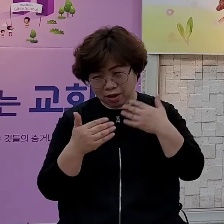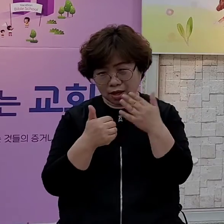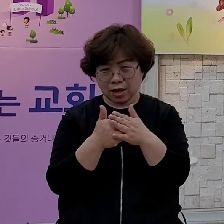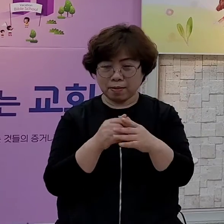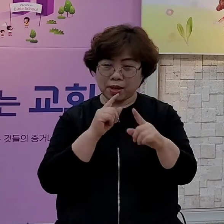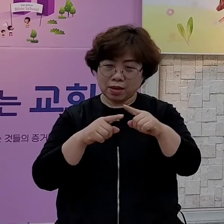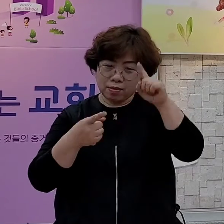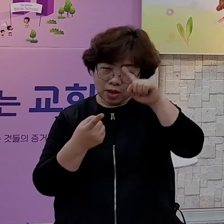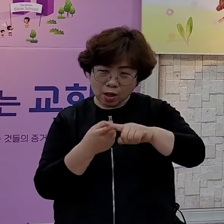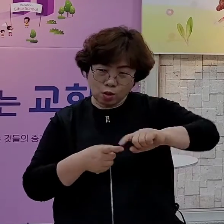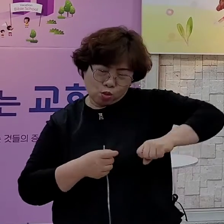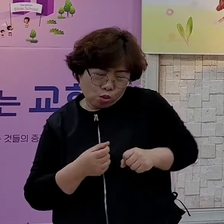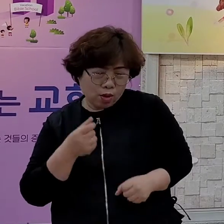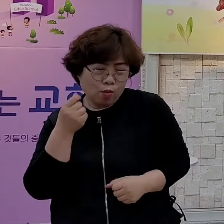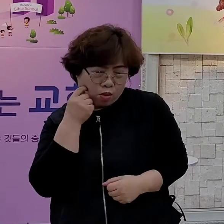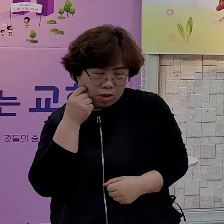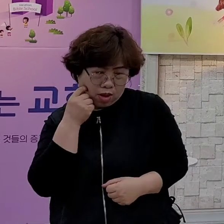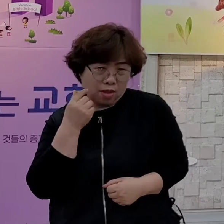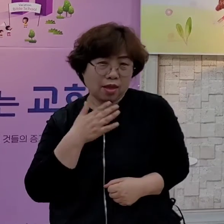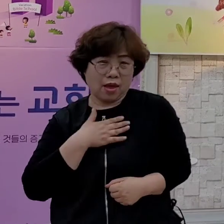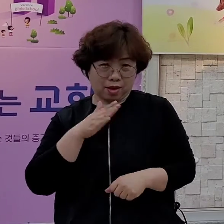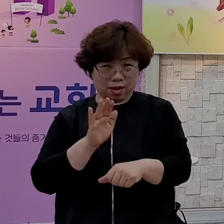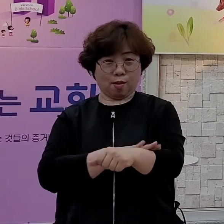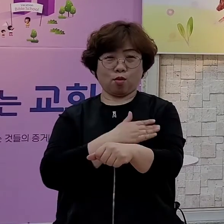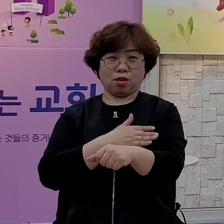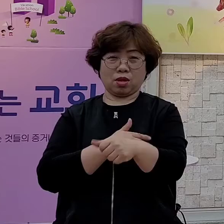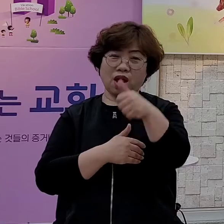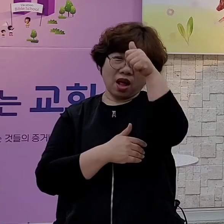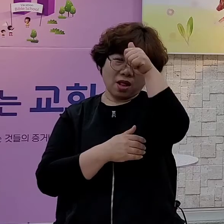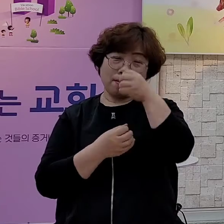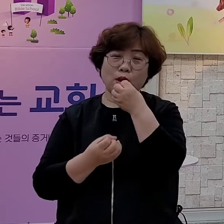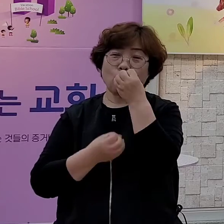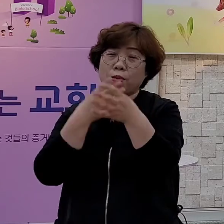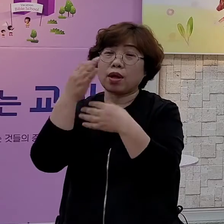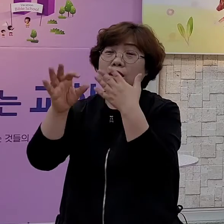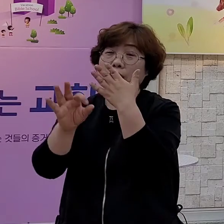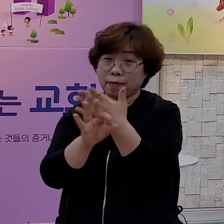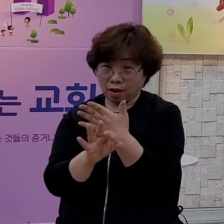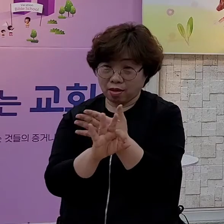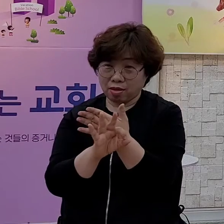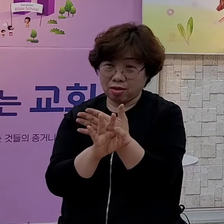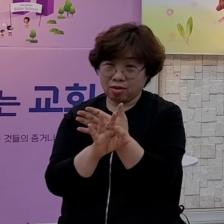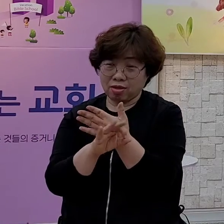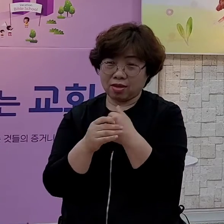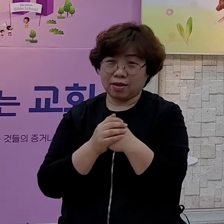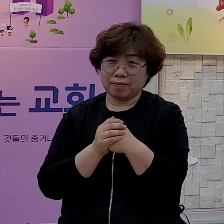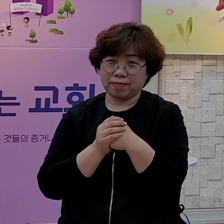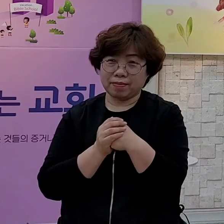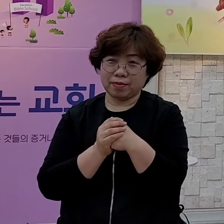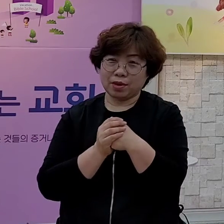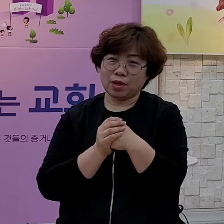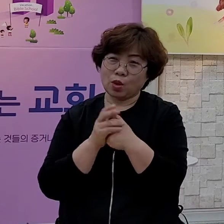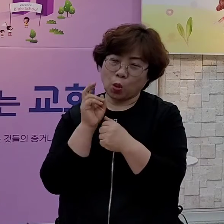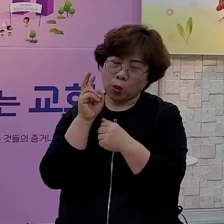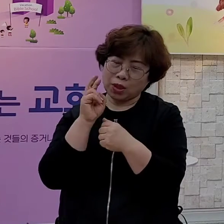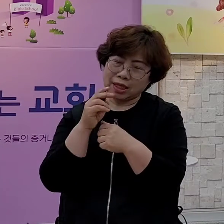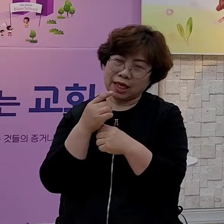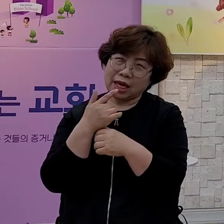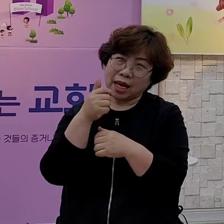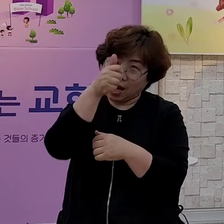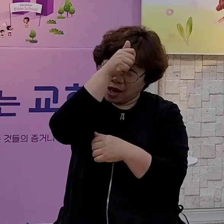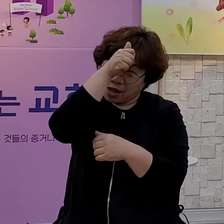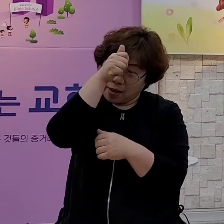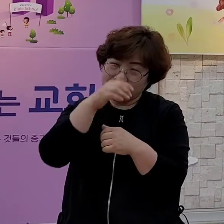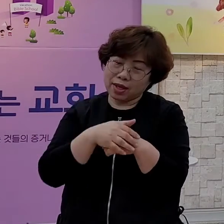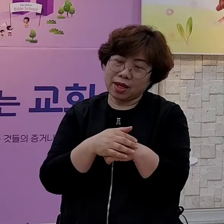말씀대로 순종하지 못하고 어겼습니다. 용서해 주십시오. 그럼 만약에 아담이 이렇게 말을